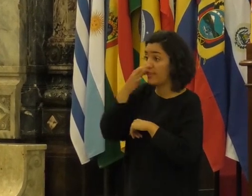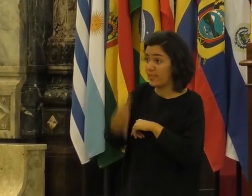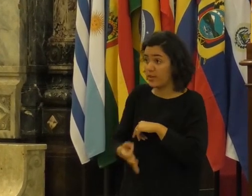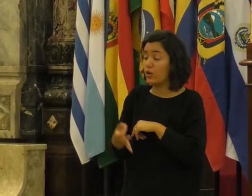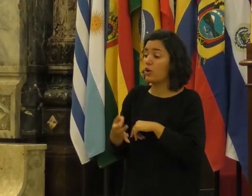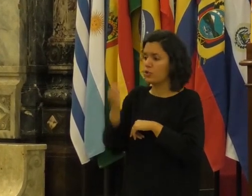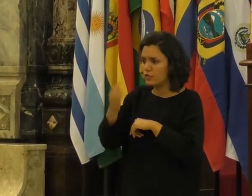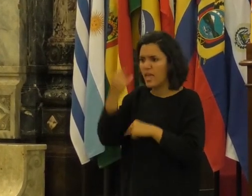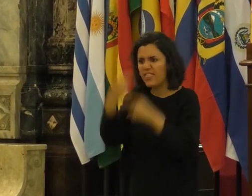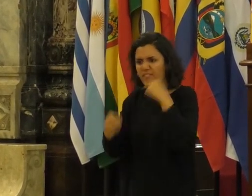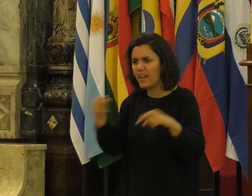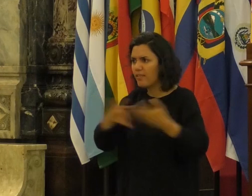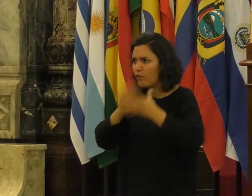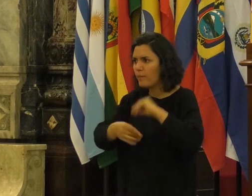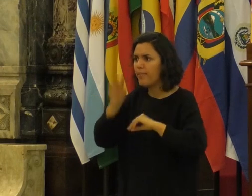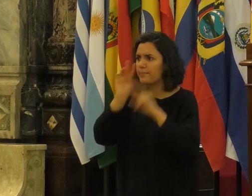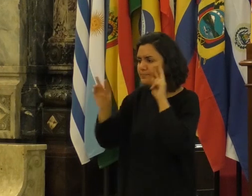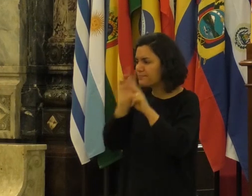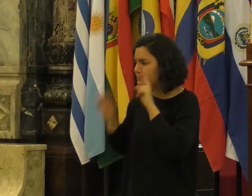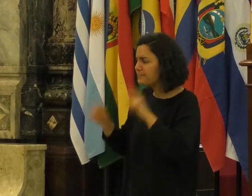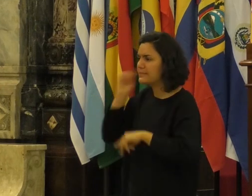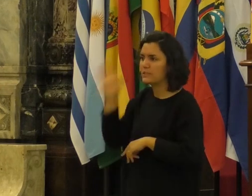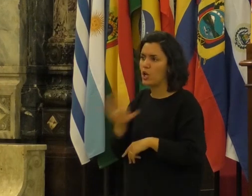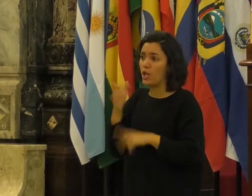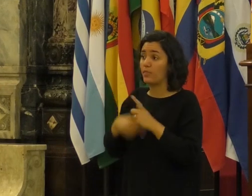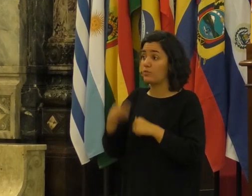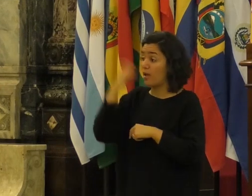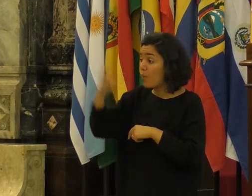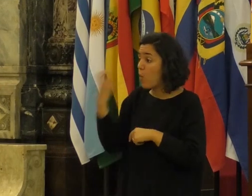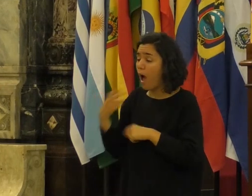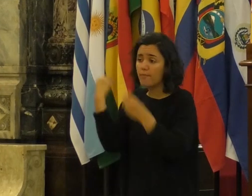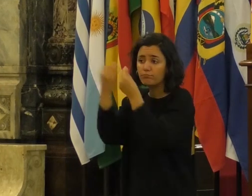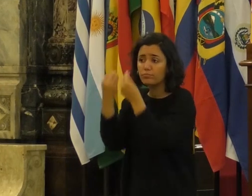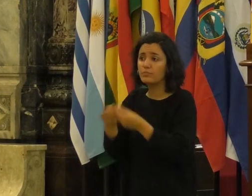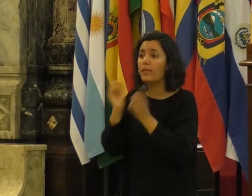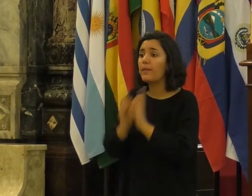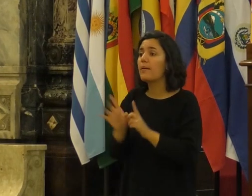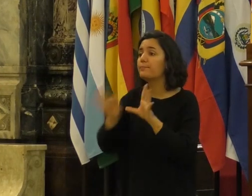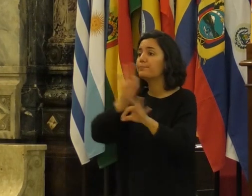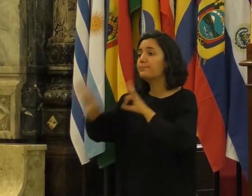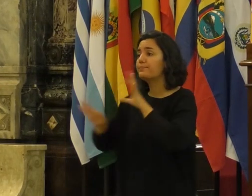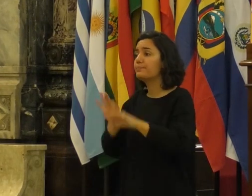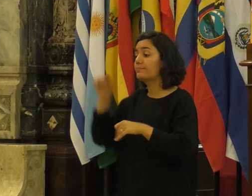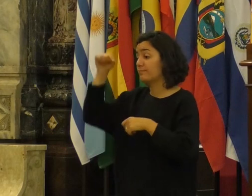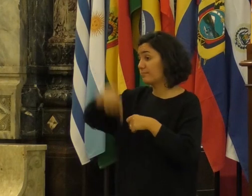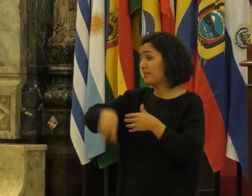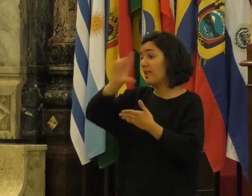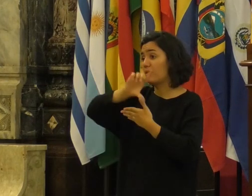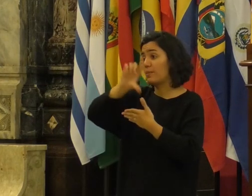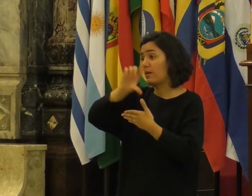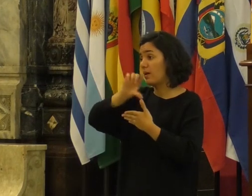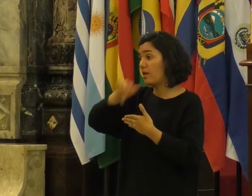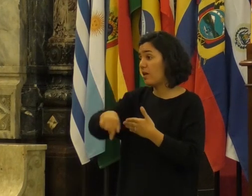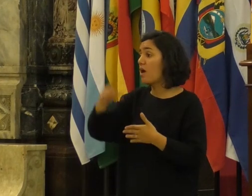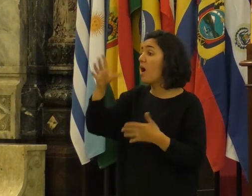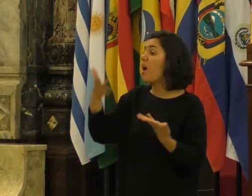Entonces, hay que buscar de todos los lugares, pero creo que también hay que privilegiar en esa fuente, la fuente latinoamericana. Una de las cosas que